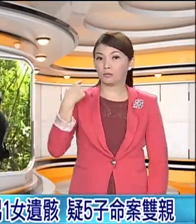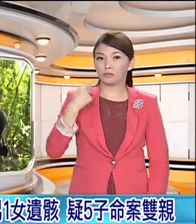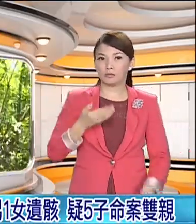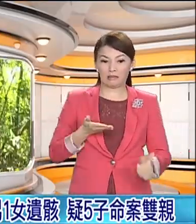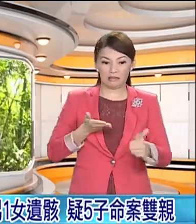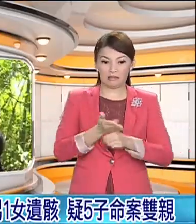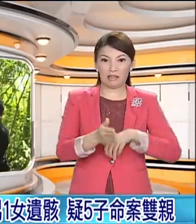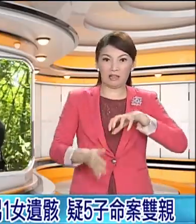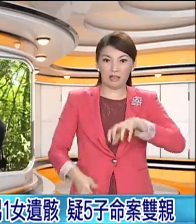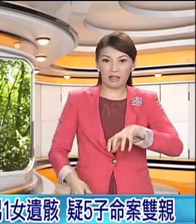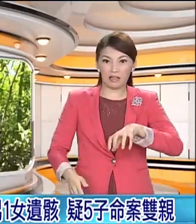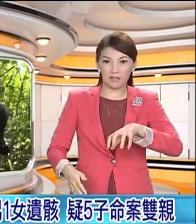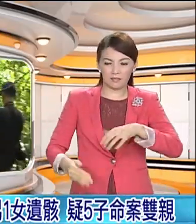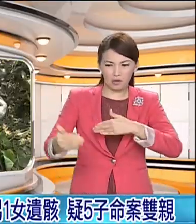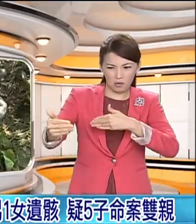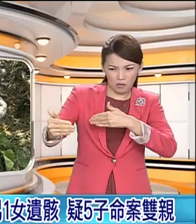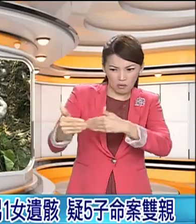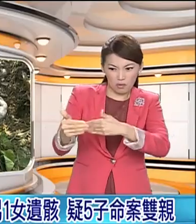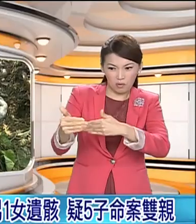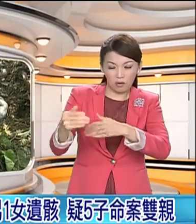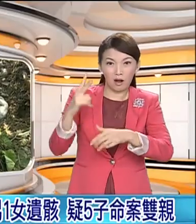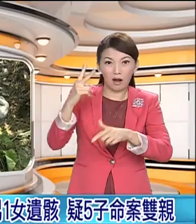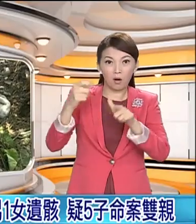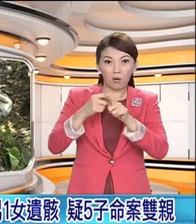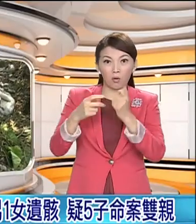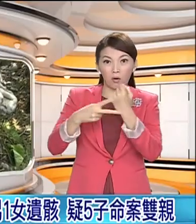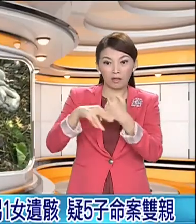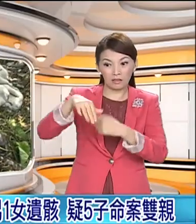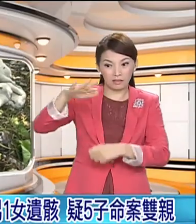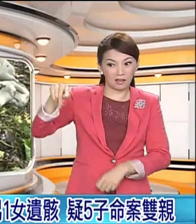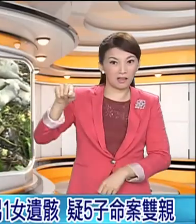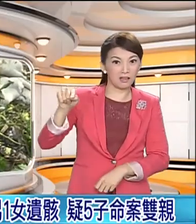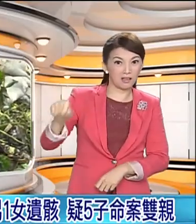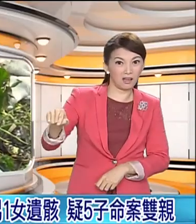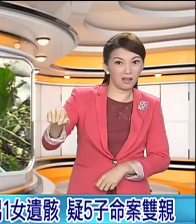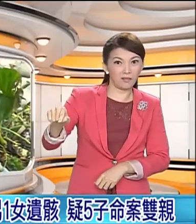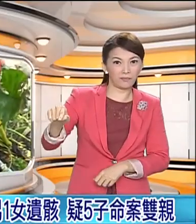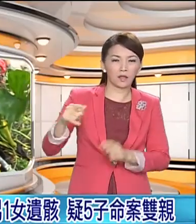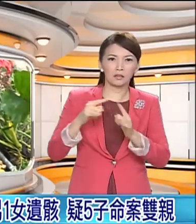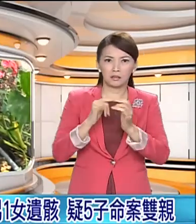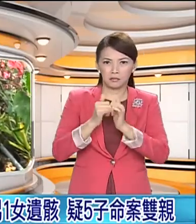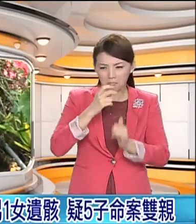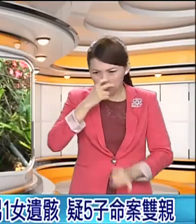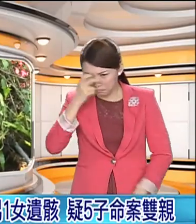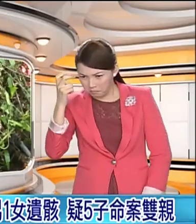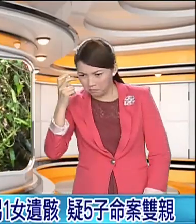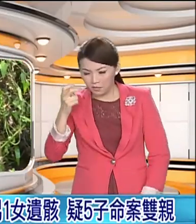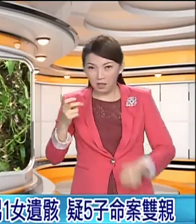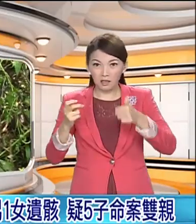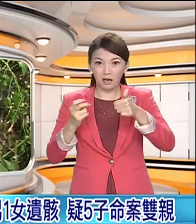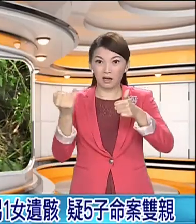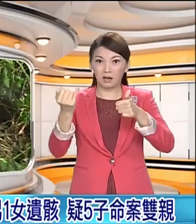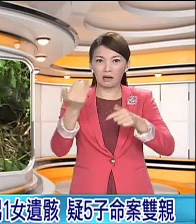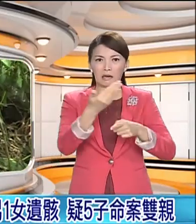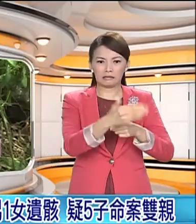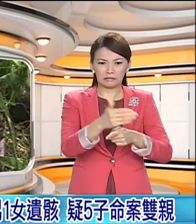方还发出了通缉。而就在10号，有民众在距离命案现场2公里的山坡